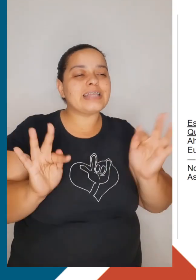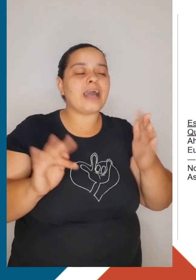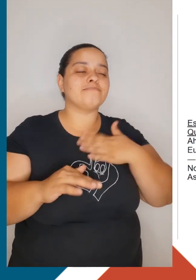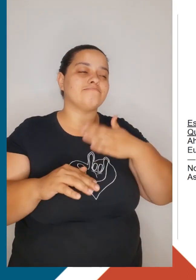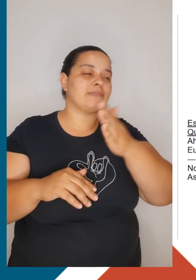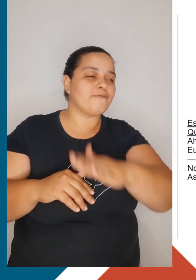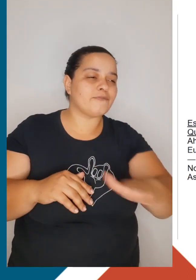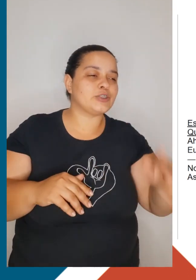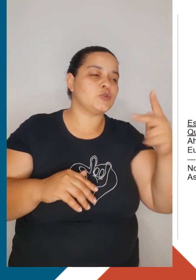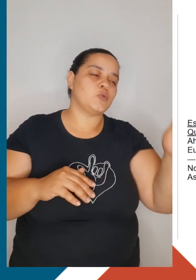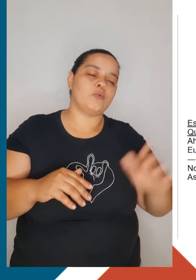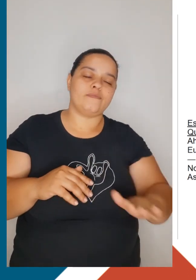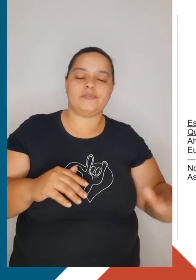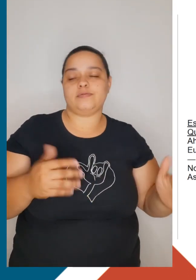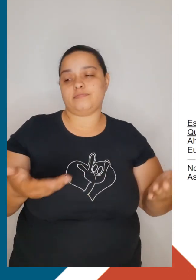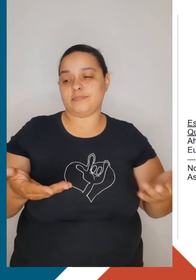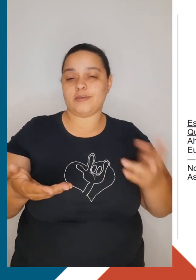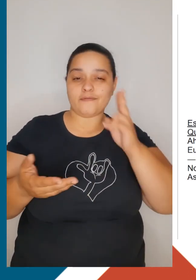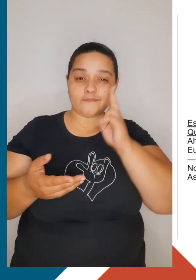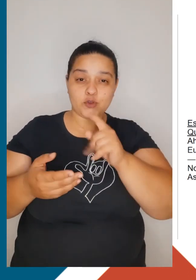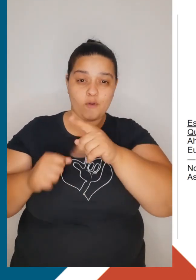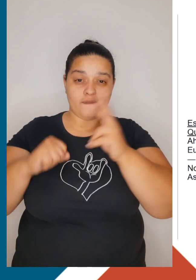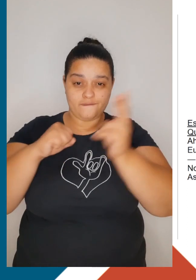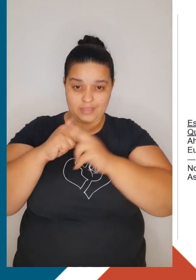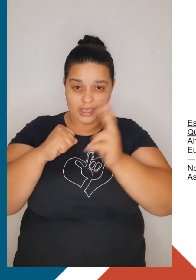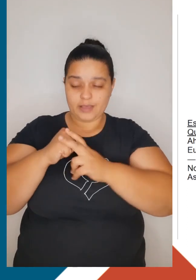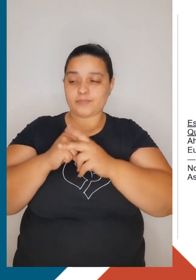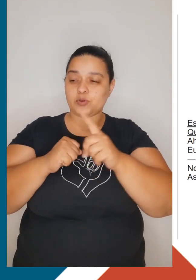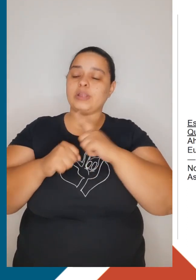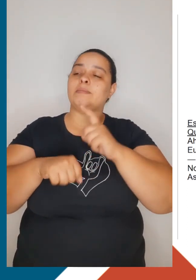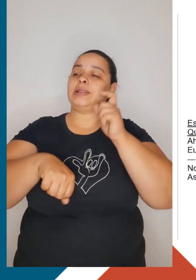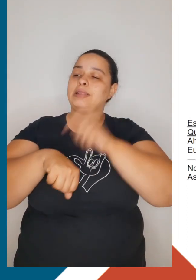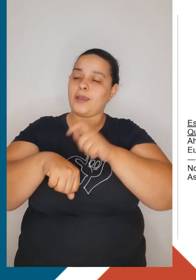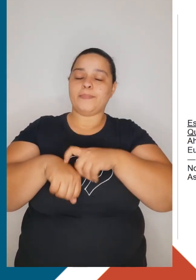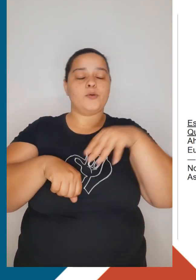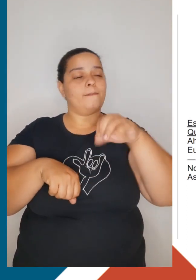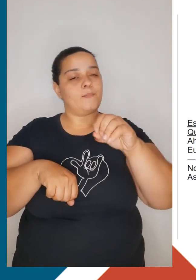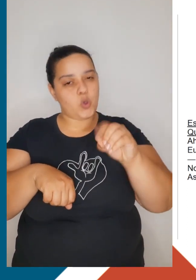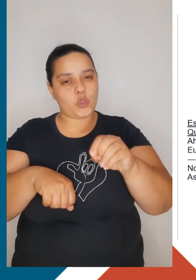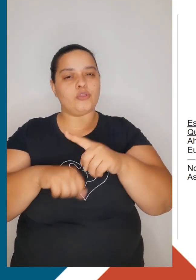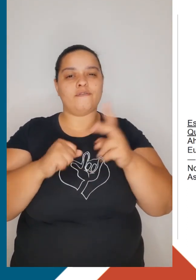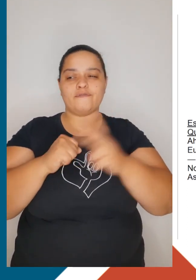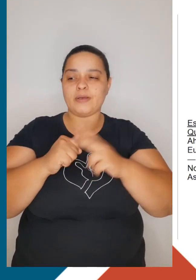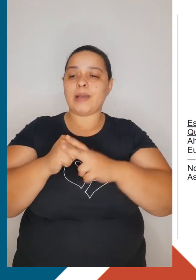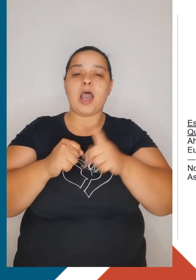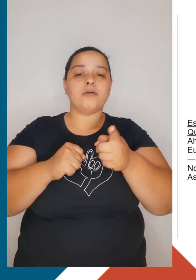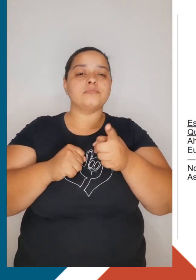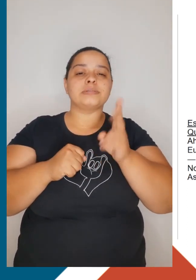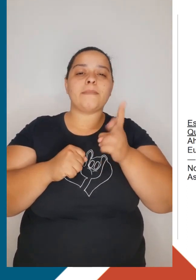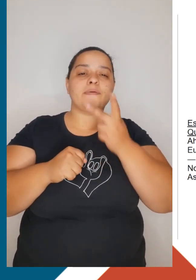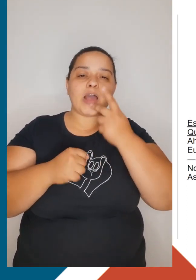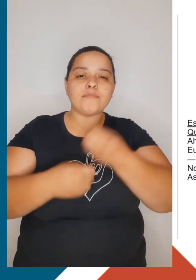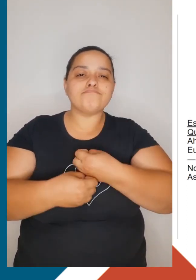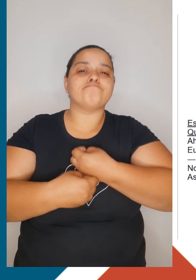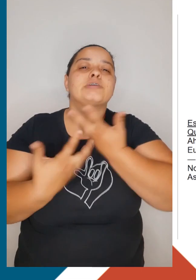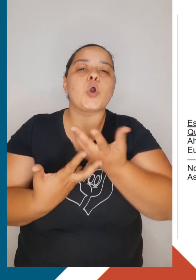tua infância. Nós já vimos então que os verbos, os tempos e os modos verbais, eles exprimem a atitude